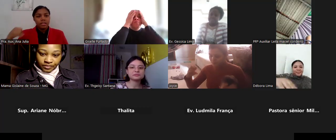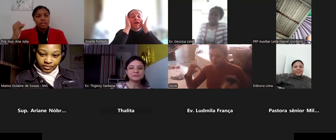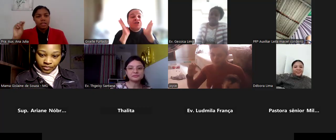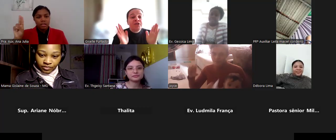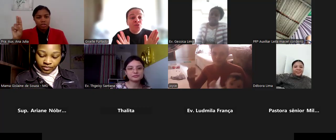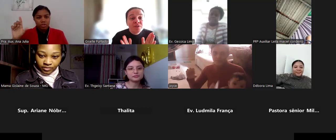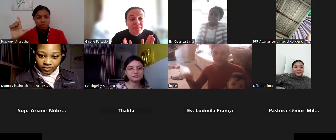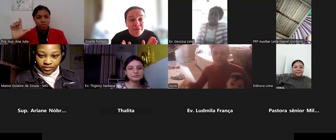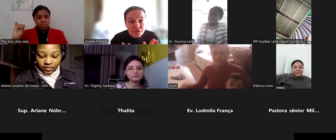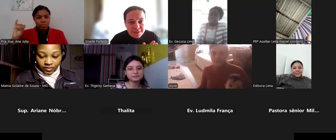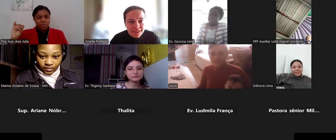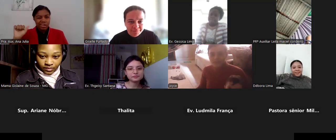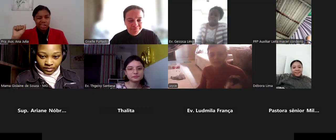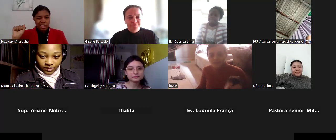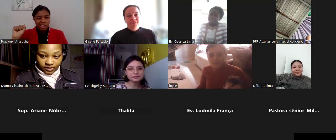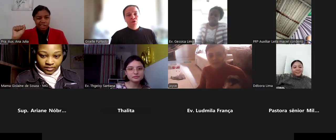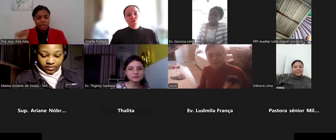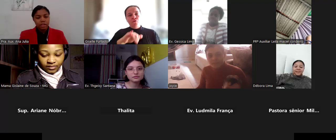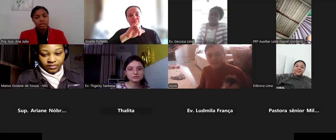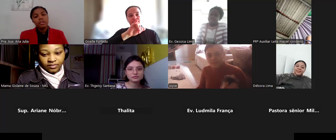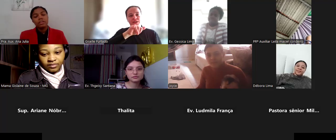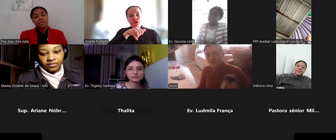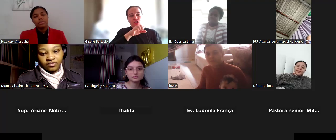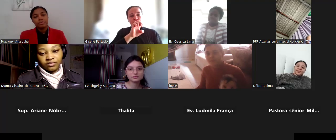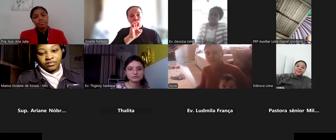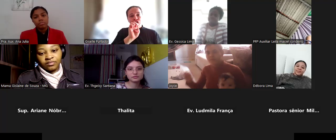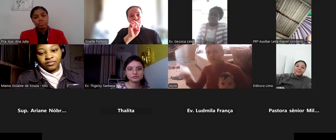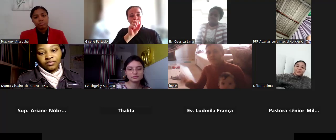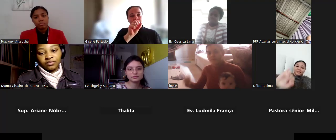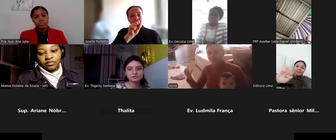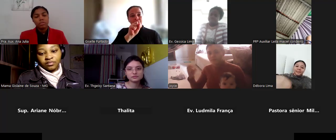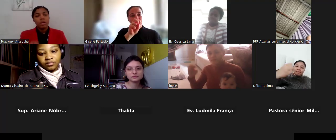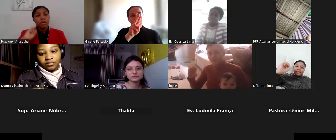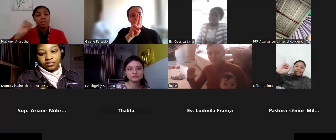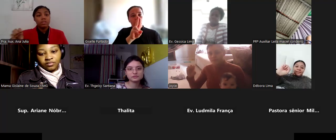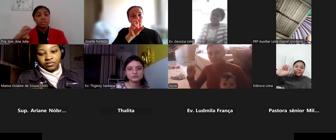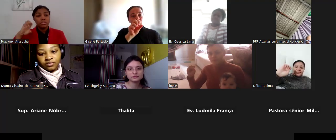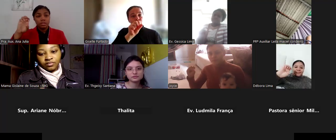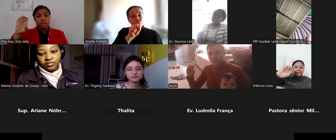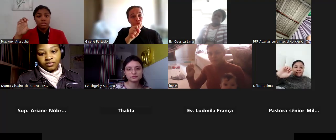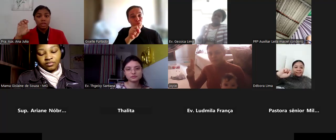é Jesus ama você. Então eu vou fazer Jesus